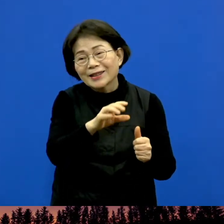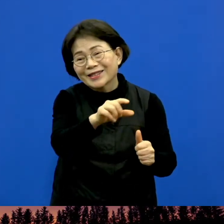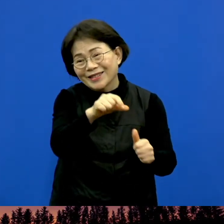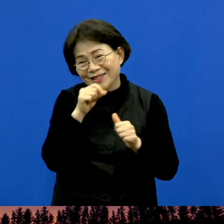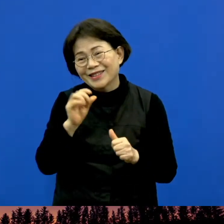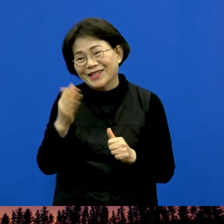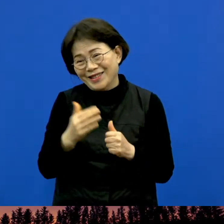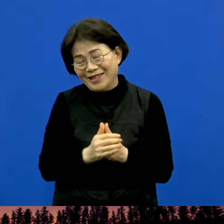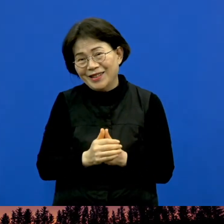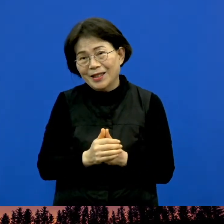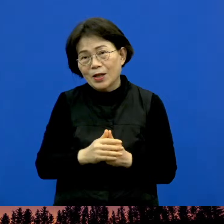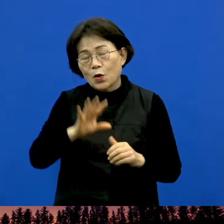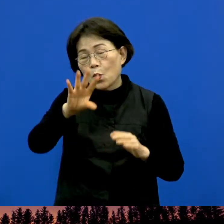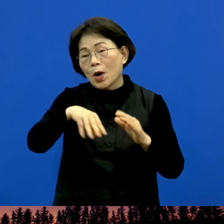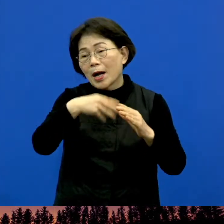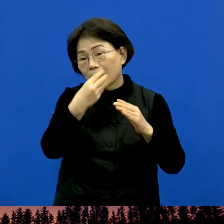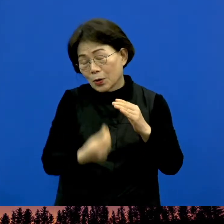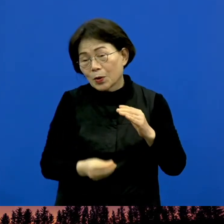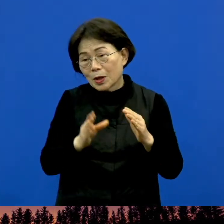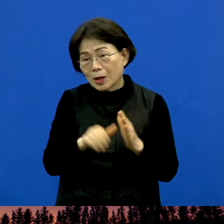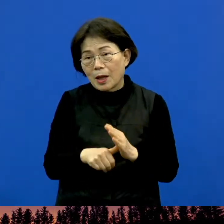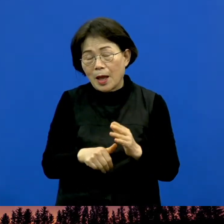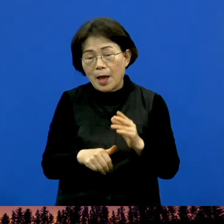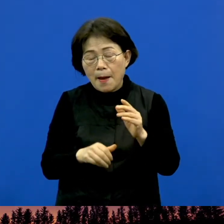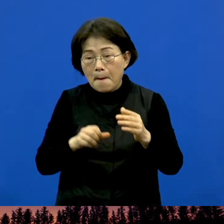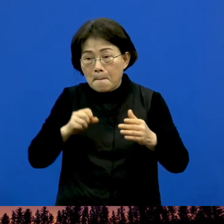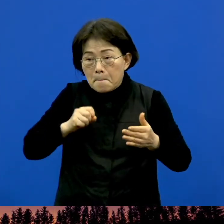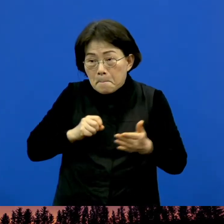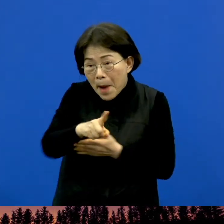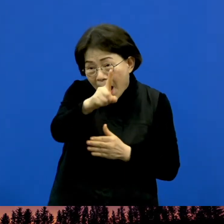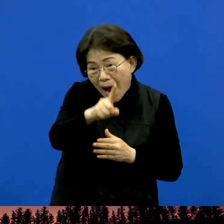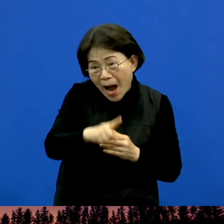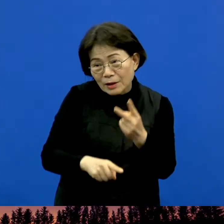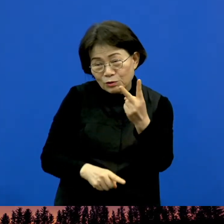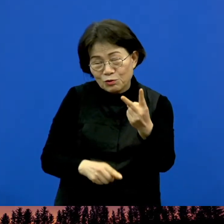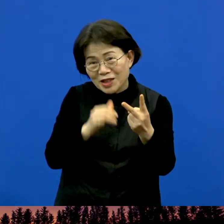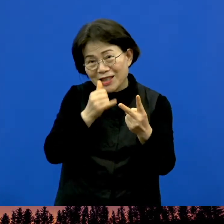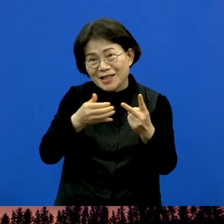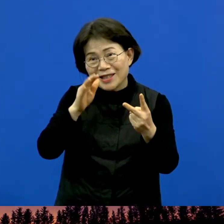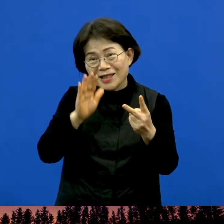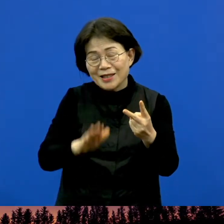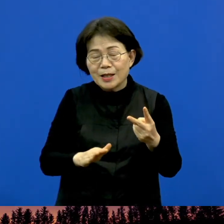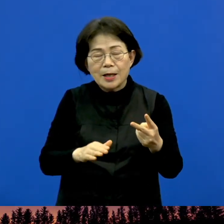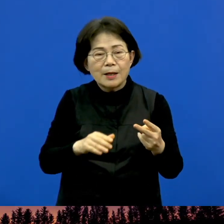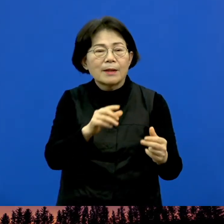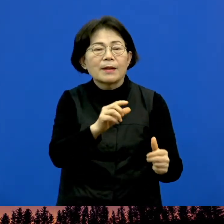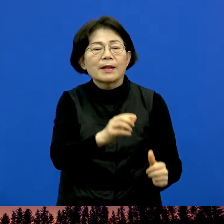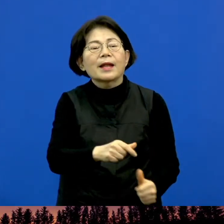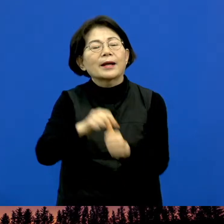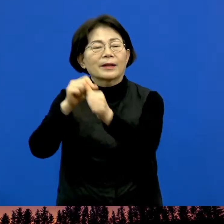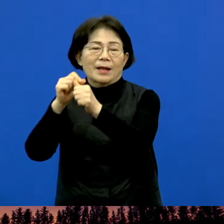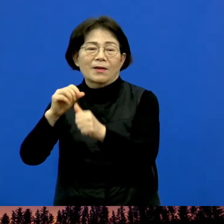누가 빵빵 두 골을 넣으니까 세계가 다 쳐다보는 거예요. 스카우트.